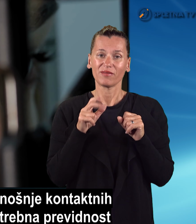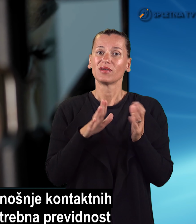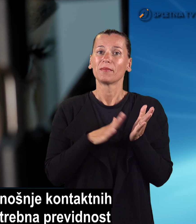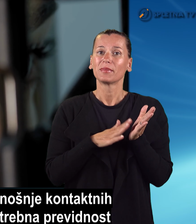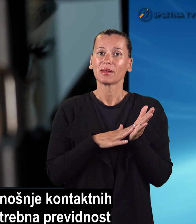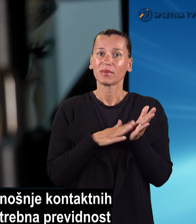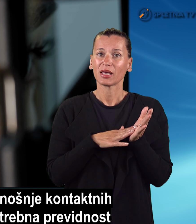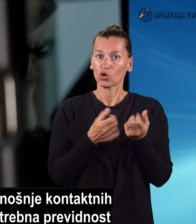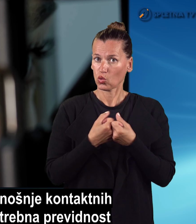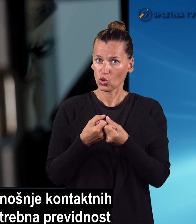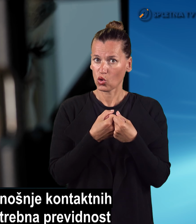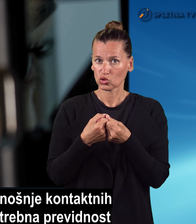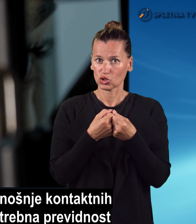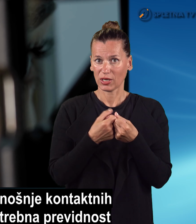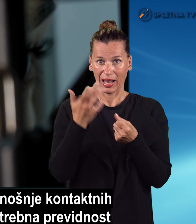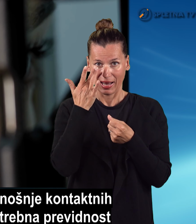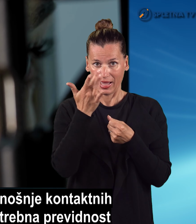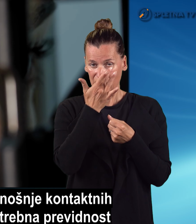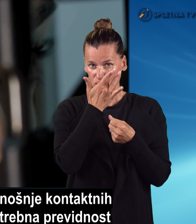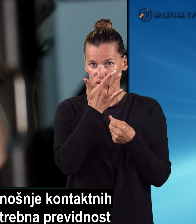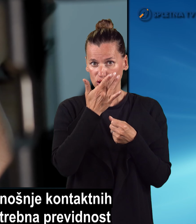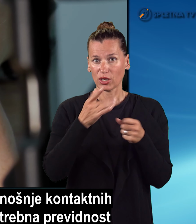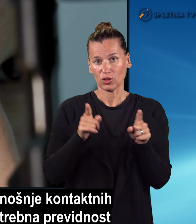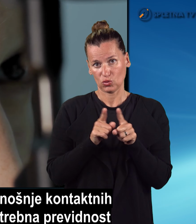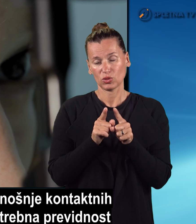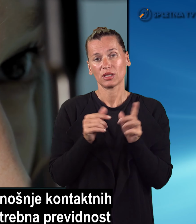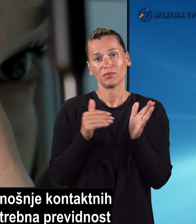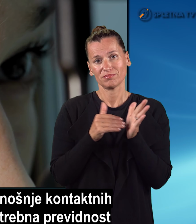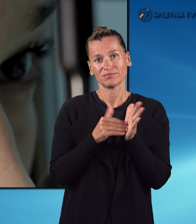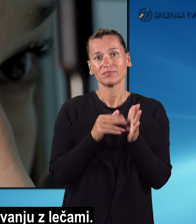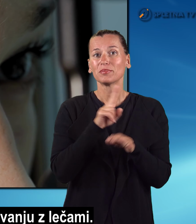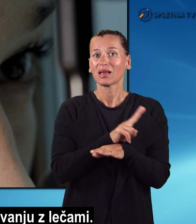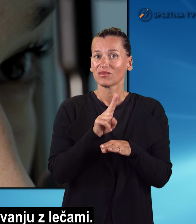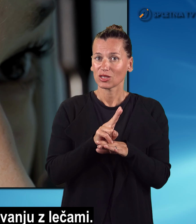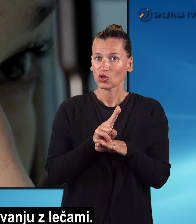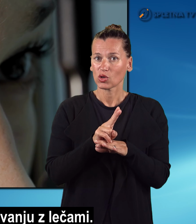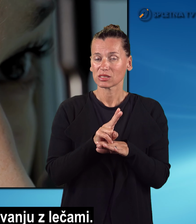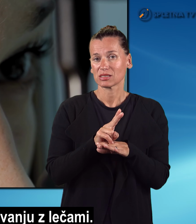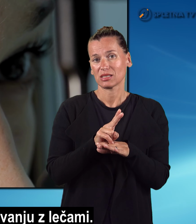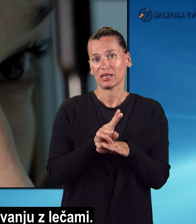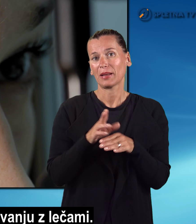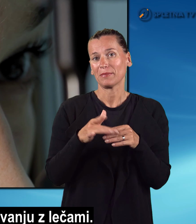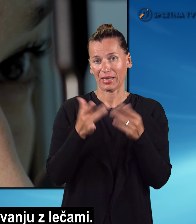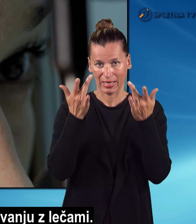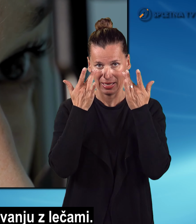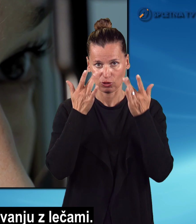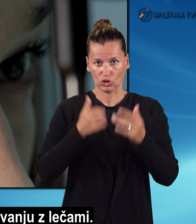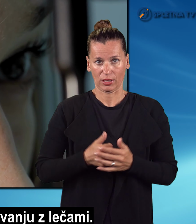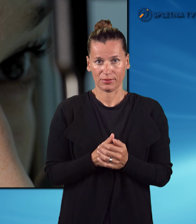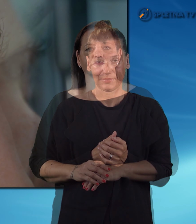primeru nošnje kontaktnih leč je tudi tukaj potrebna previdnost pri samem rokovanju z